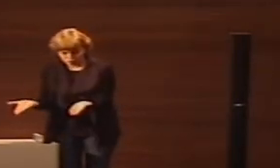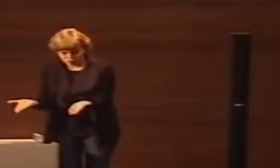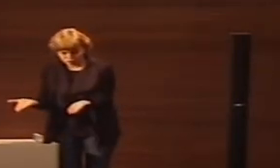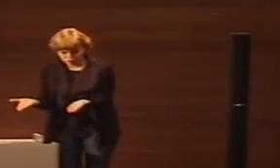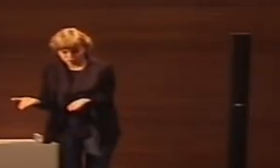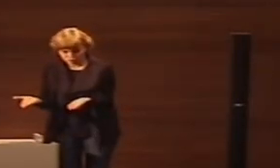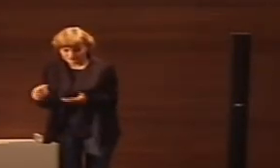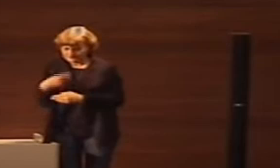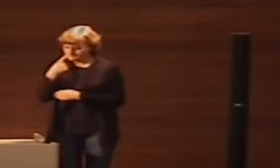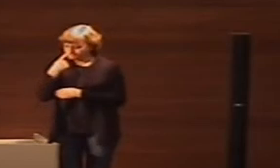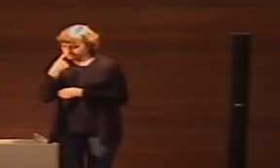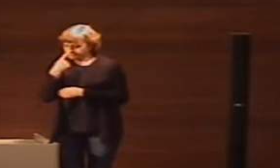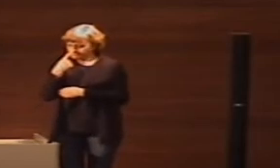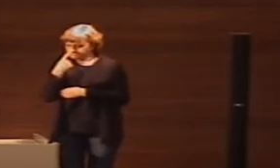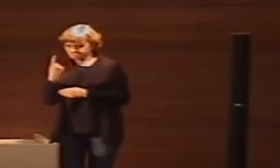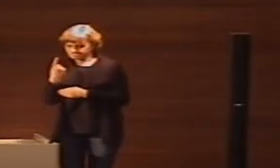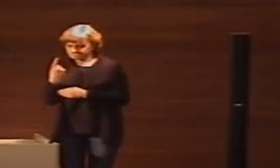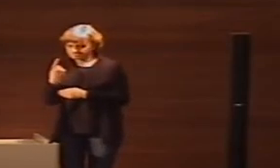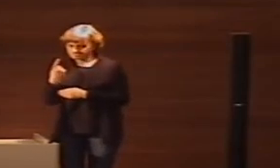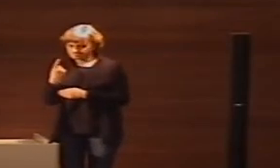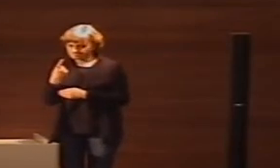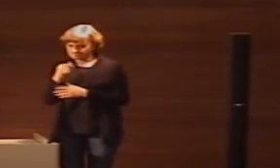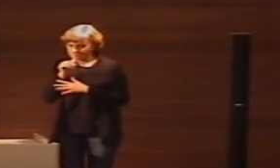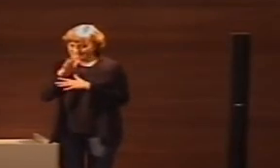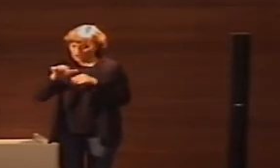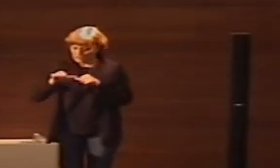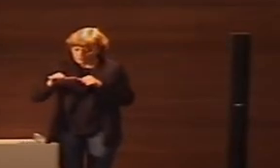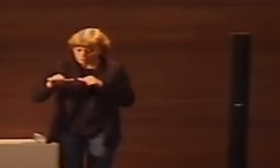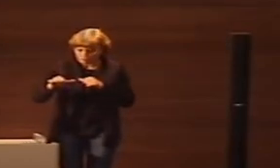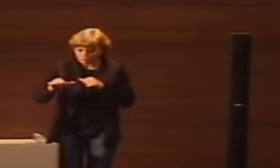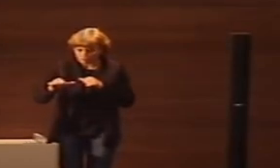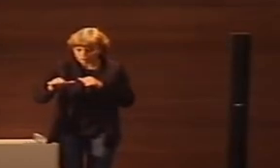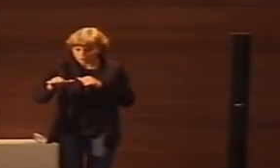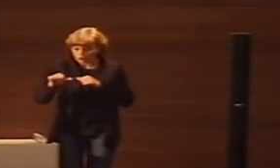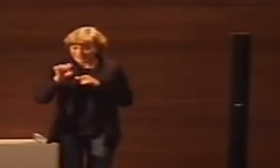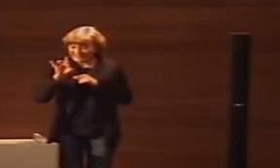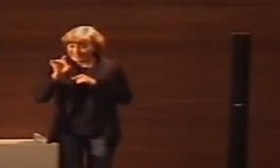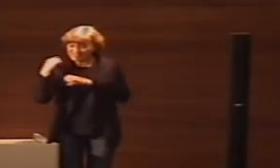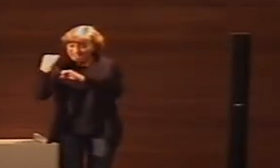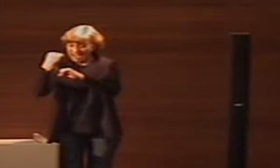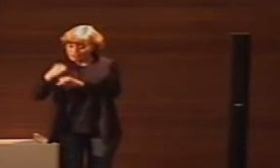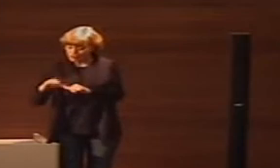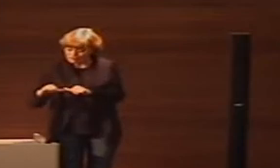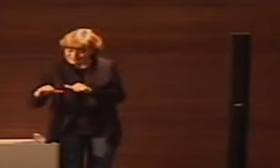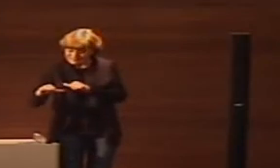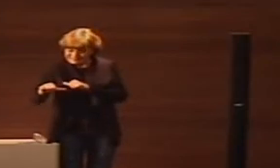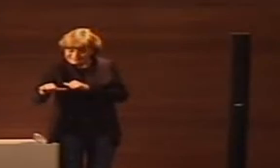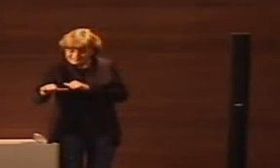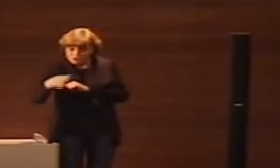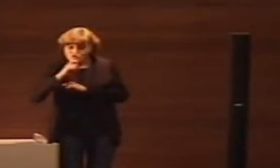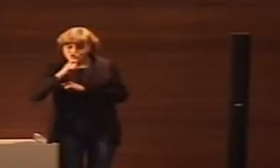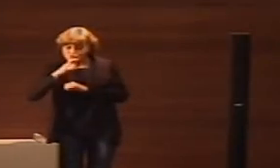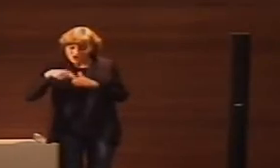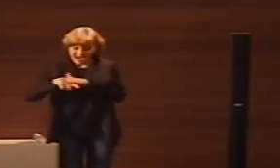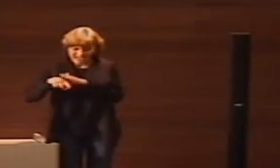Por tanto, esto da unas señales muy, muy fuertes para lo que vamos a ver en los próximos 15 años en materia de residuos, pero